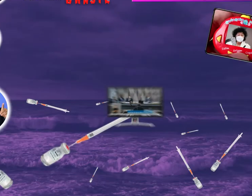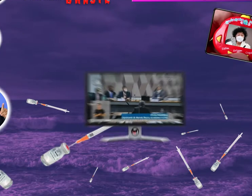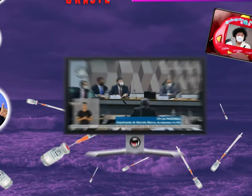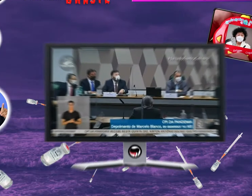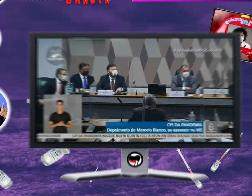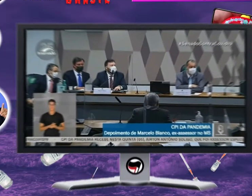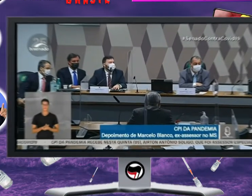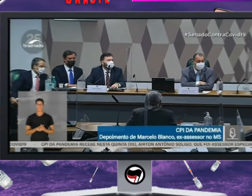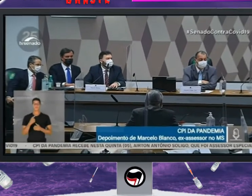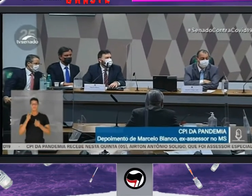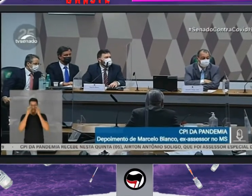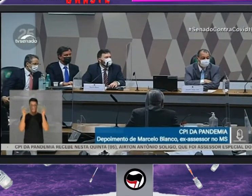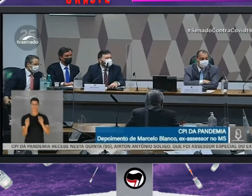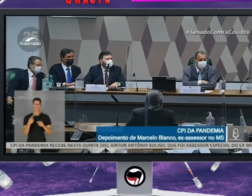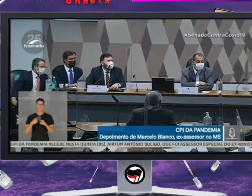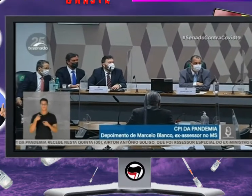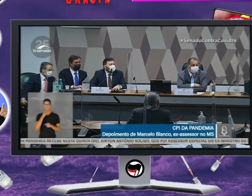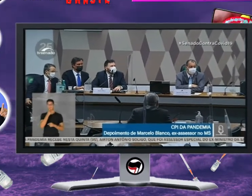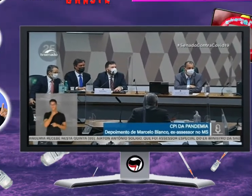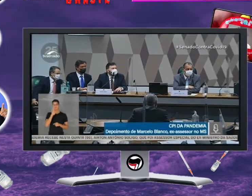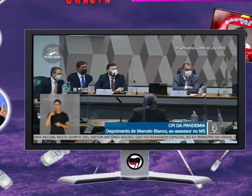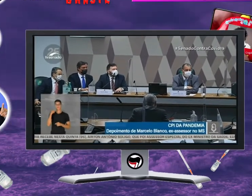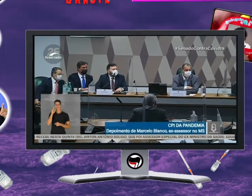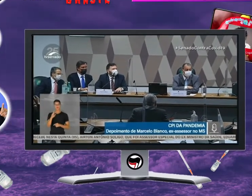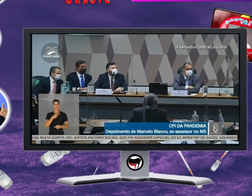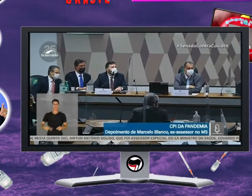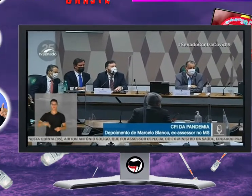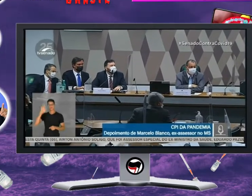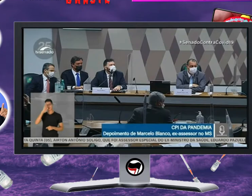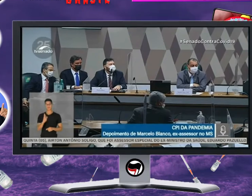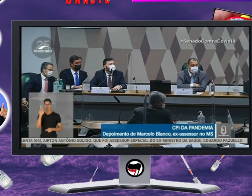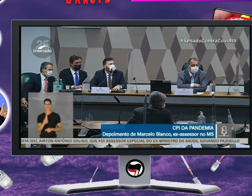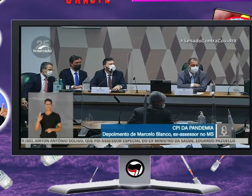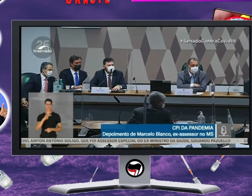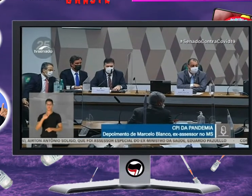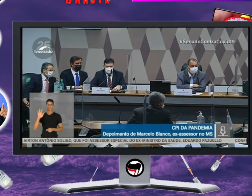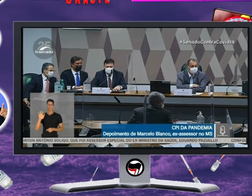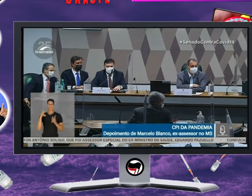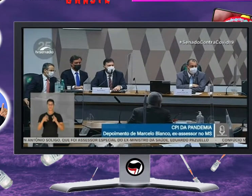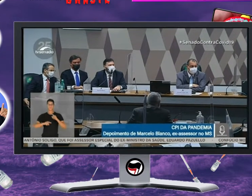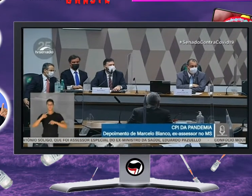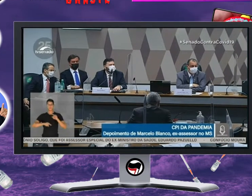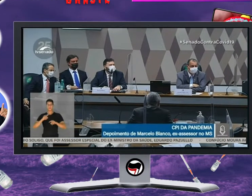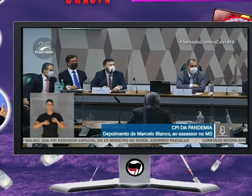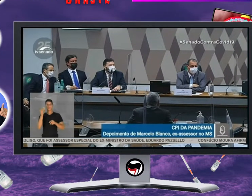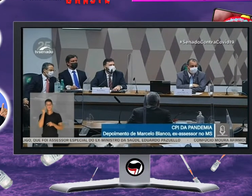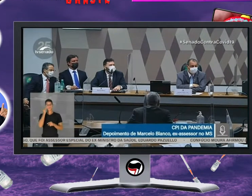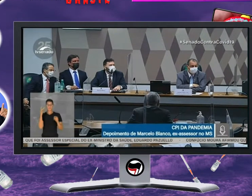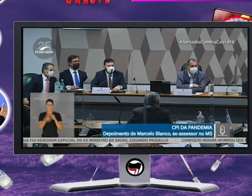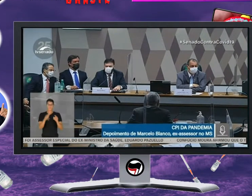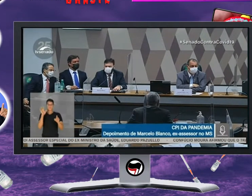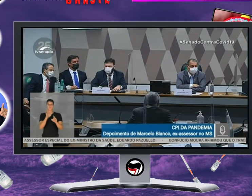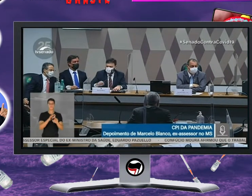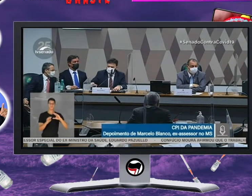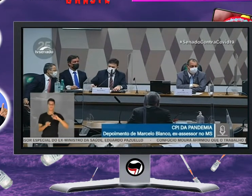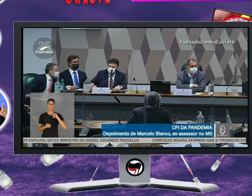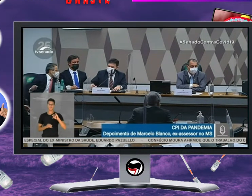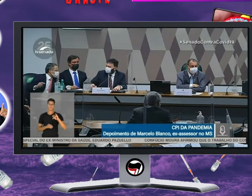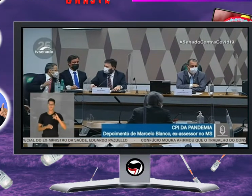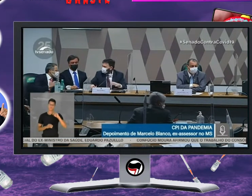fazer um alerta, porque eu fico muito triste quando eu vejo o presidente da República utilizando a Polícia Federal como instrumento pra tentar coibir e intimidar essa comissão parlamentar de inquérito. Por exemplo,